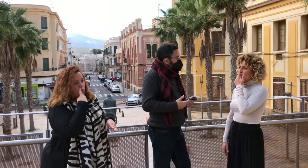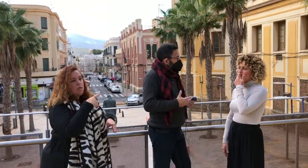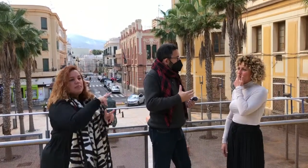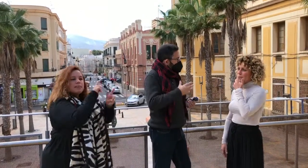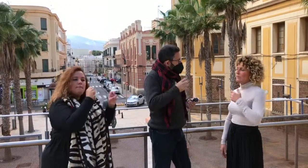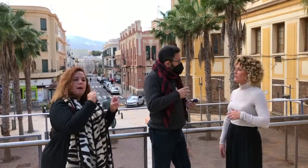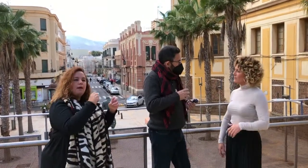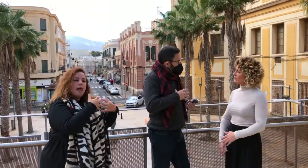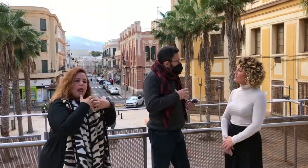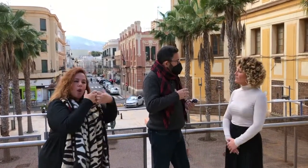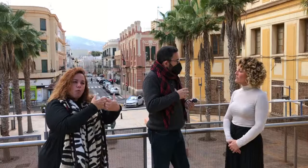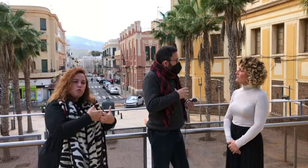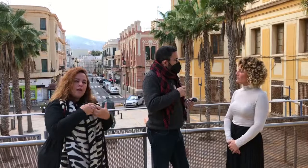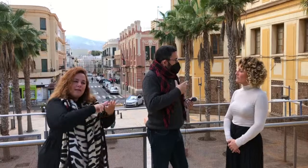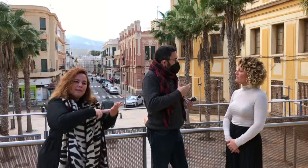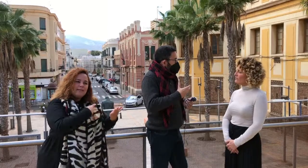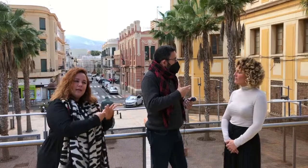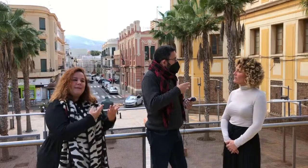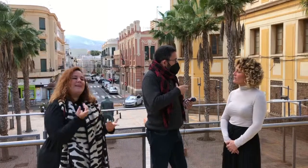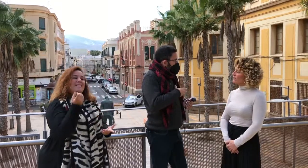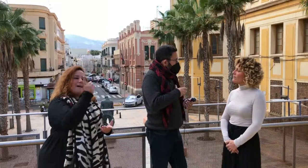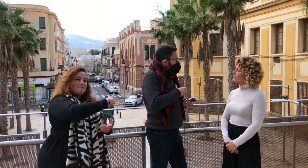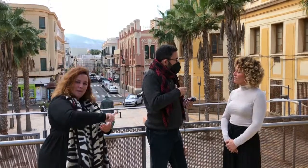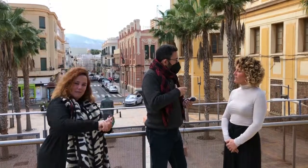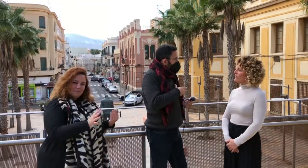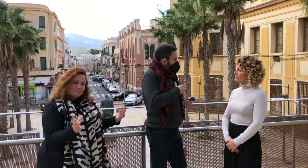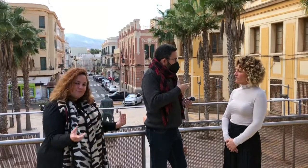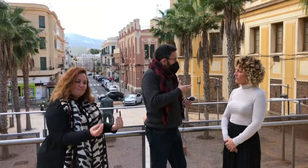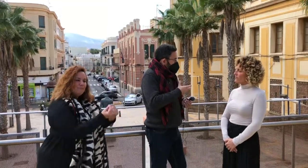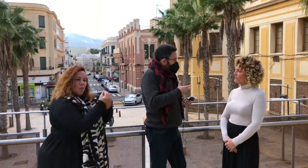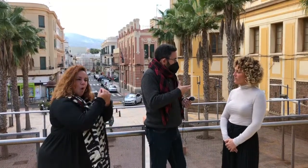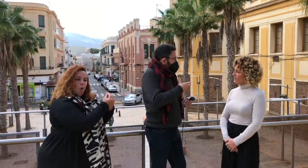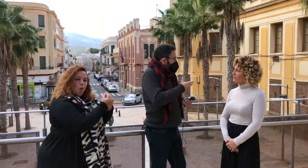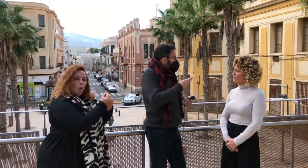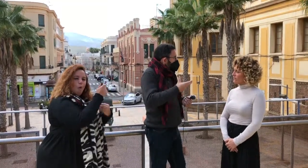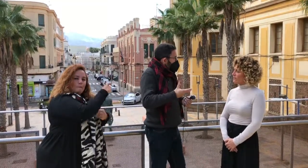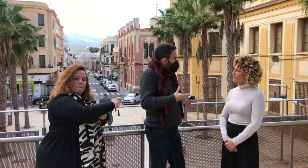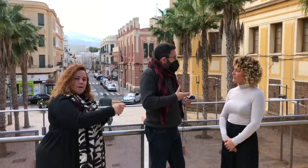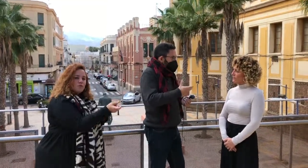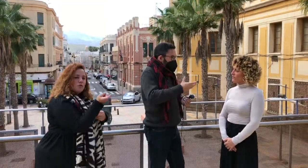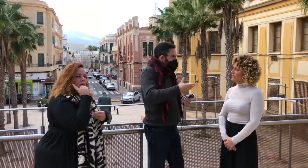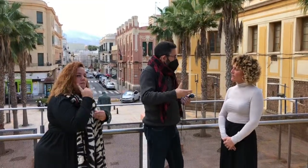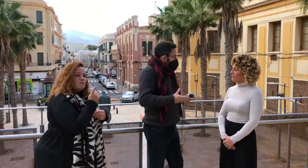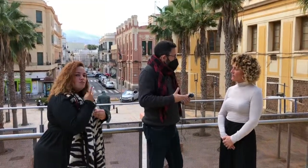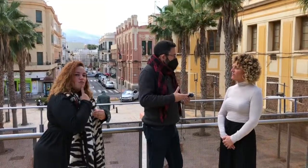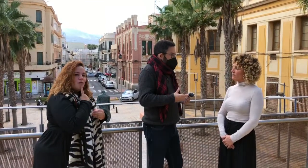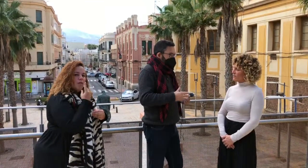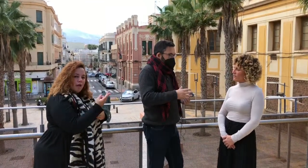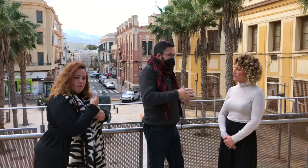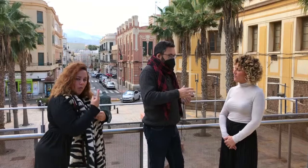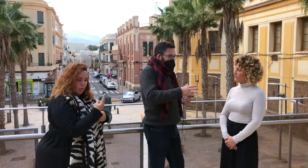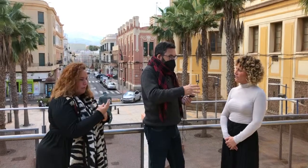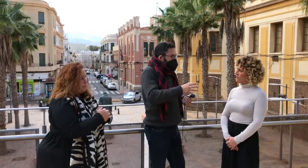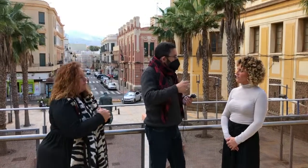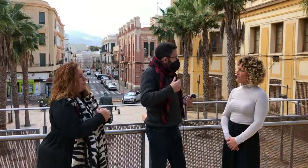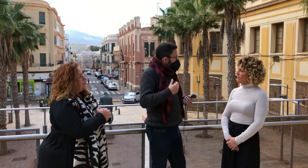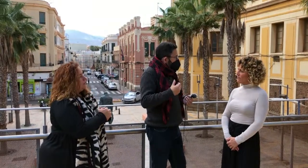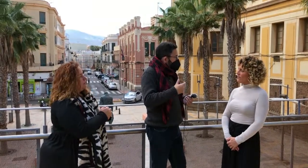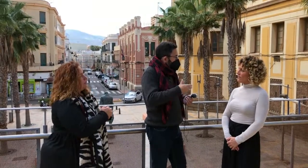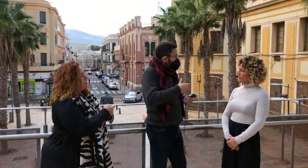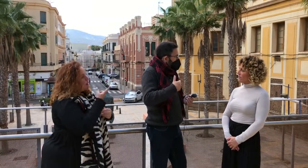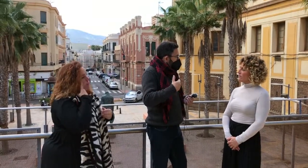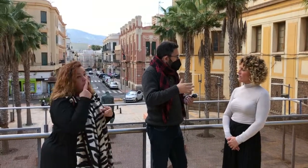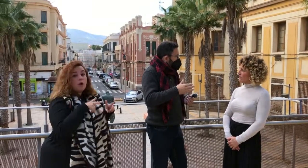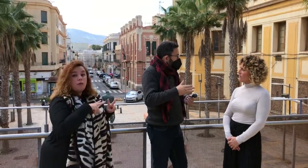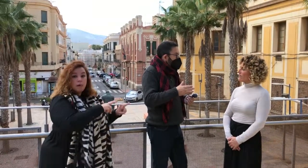lucha, sino es la lucha de otras personas que dependen de vosotros en cierta forma, para entender un poco, entenderse. Ya hemos visto al principio,